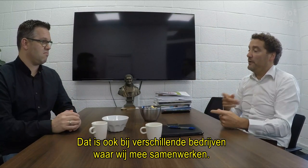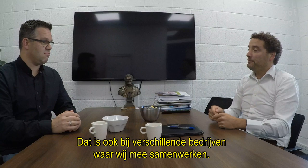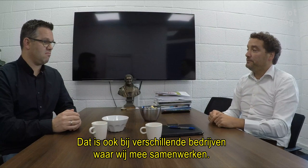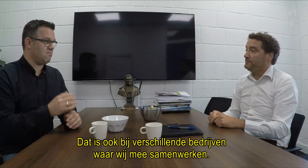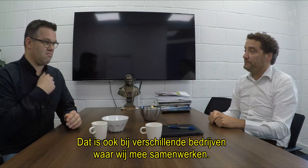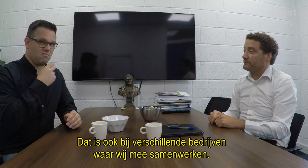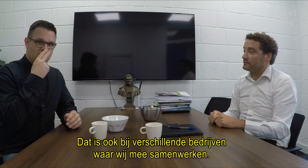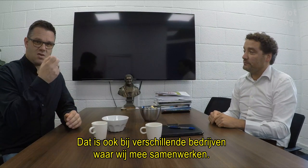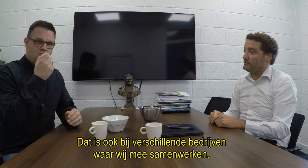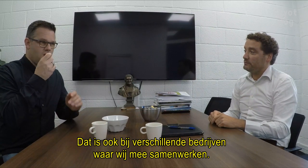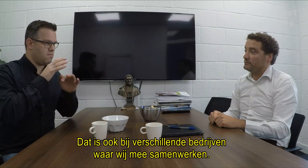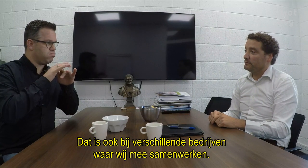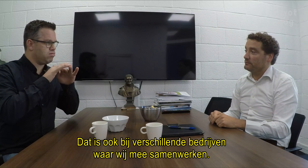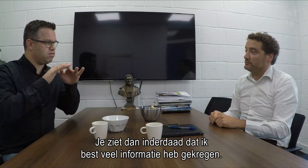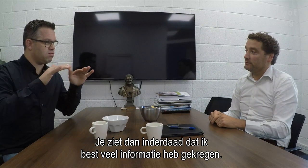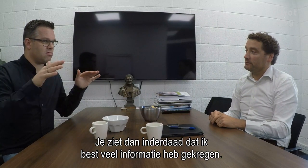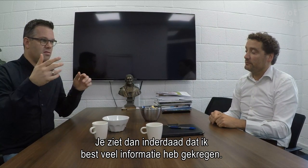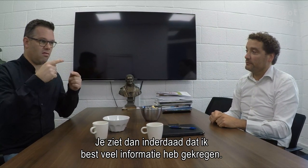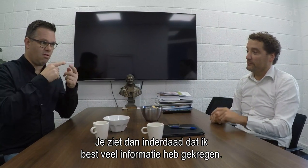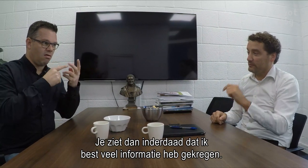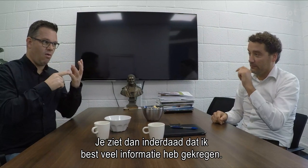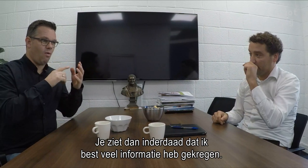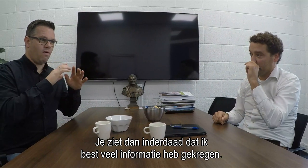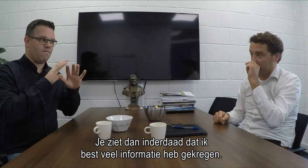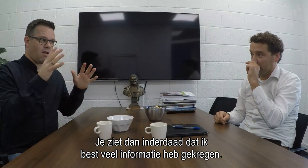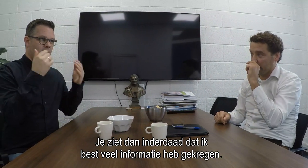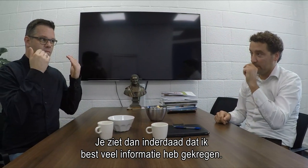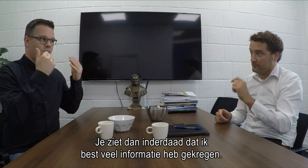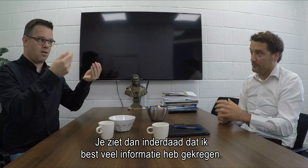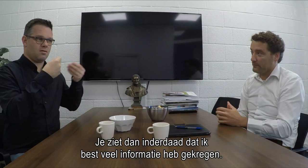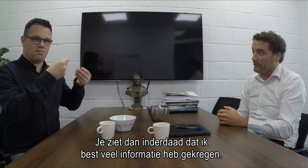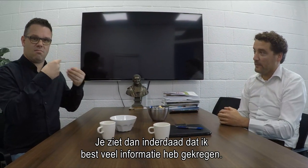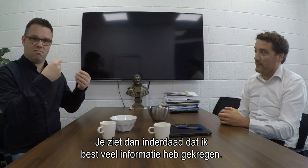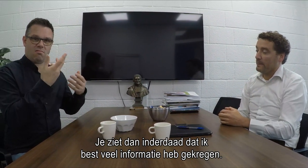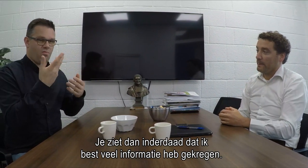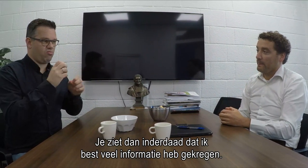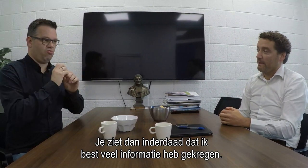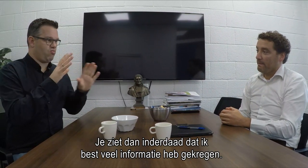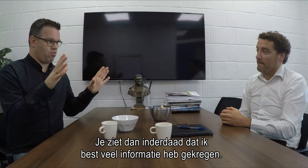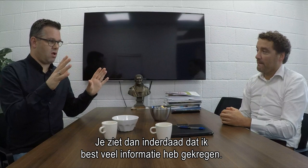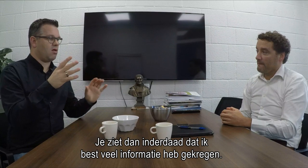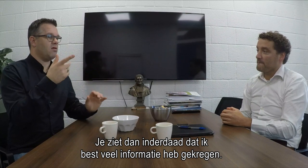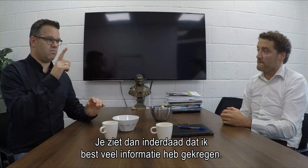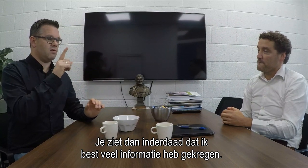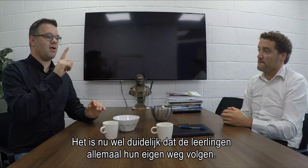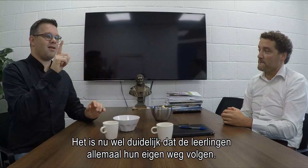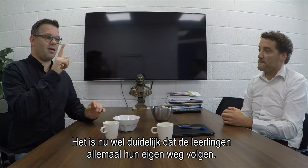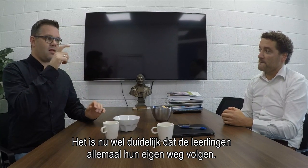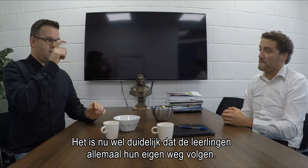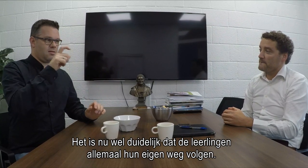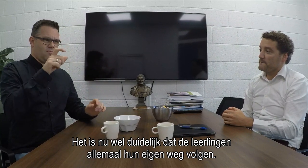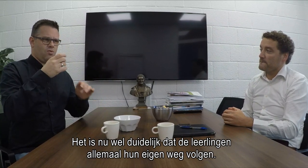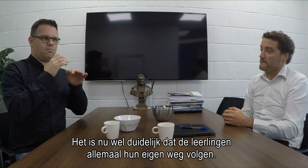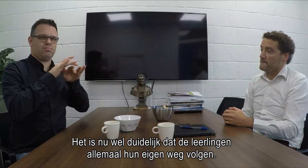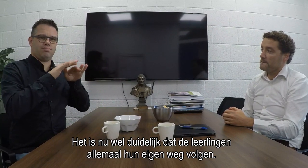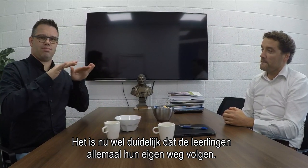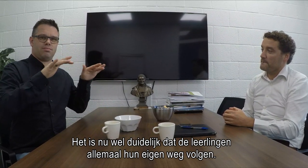mee samenwerken. Je ziet dan inderdaad dat ik best wel heel veel informatie heb gekregen. Dat is nu wel duidelijk dat de